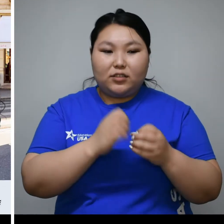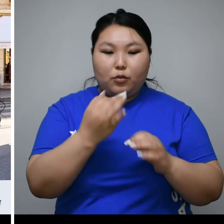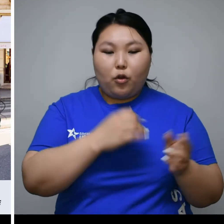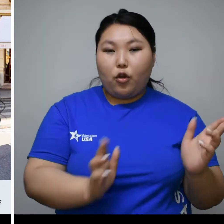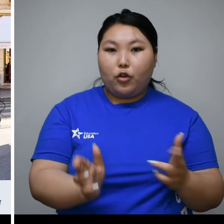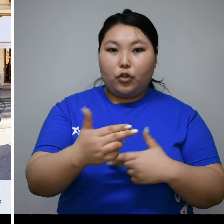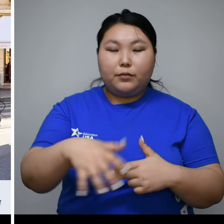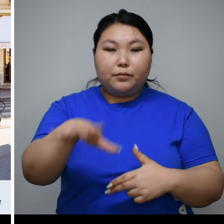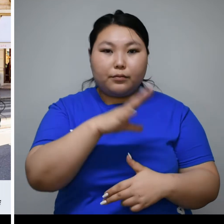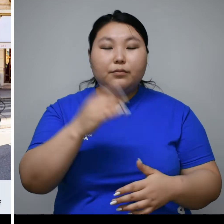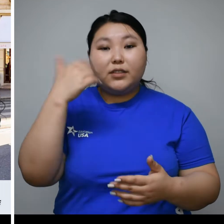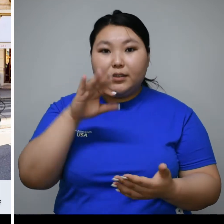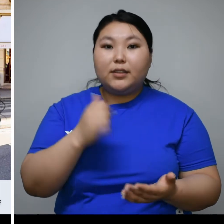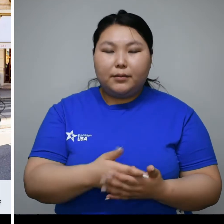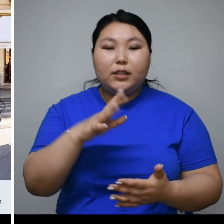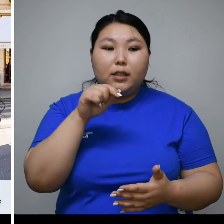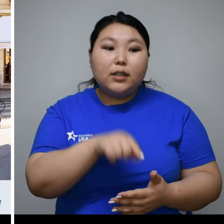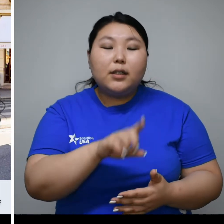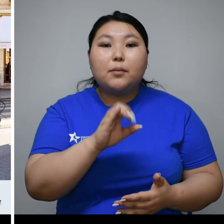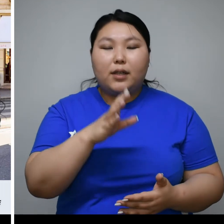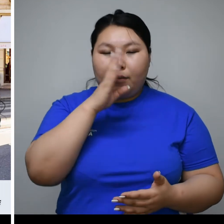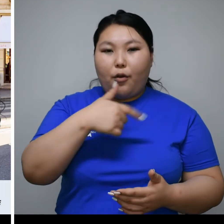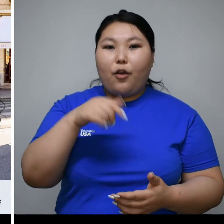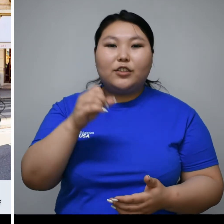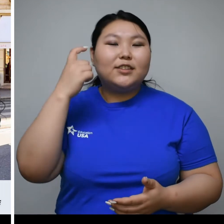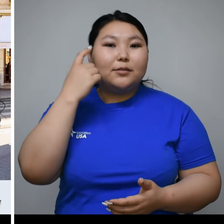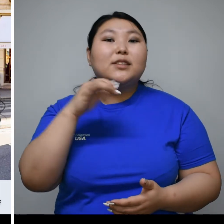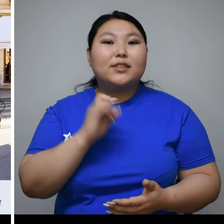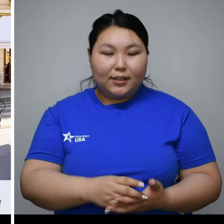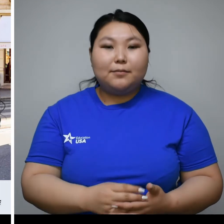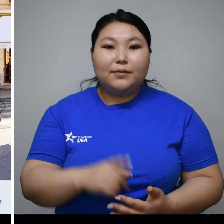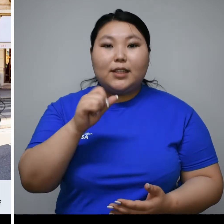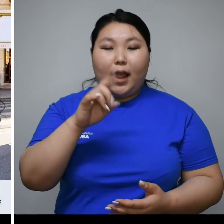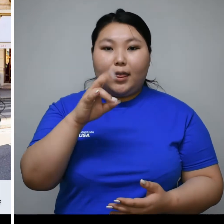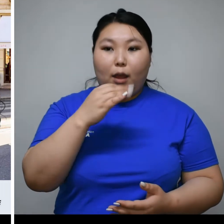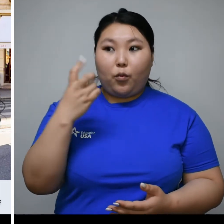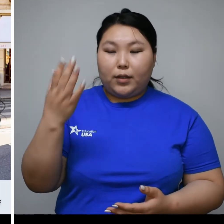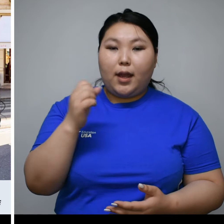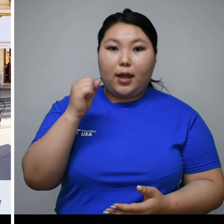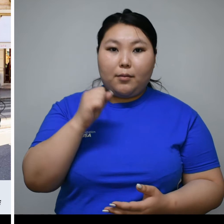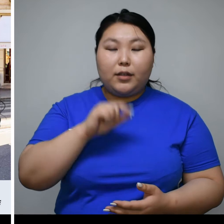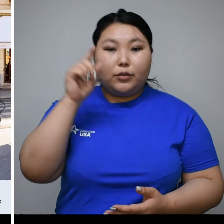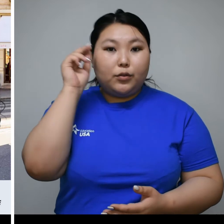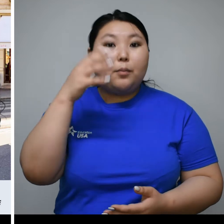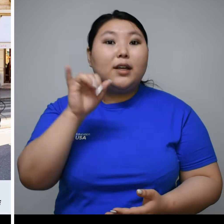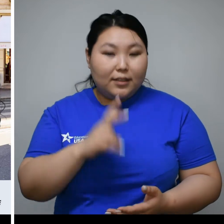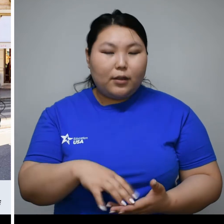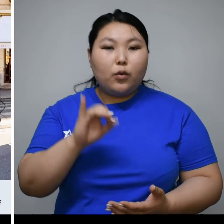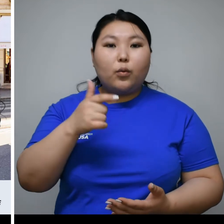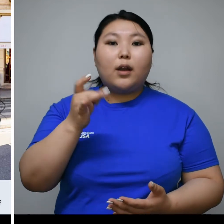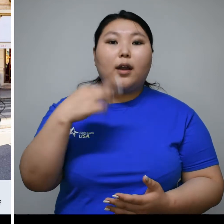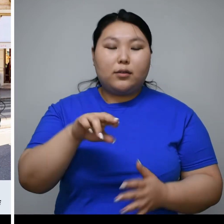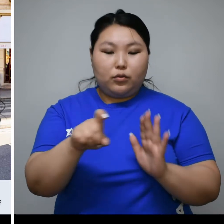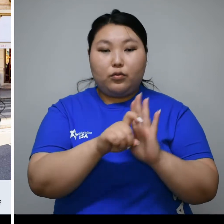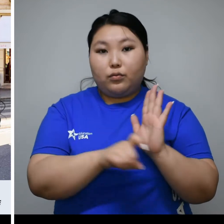тийм өрөөнүүд library-д нь байж идэг. Тэр нь бас аюу гоё санагдчихсан. За намуу мэдээж Америктээ байсан тэгээд